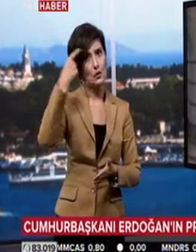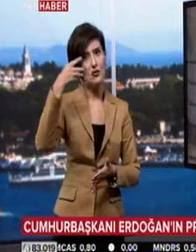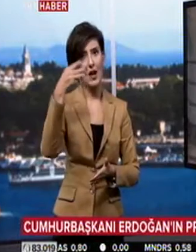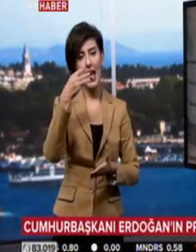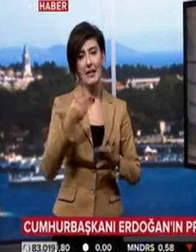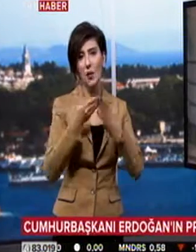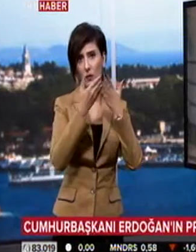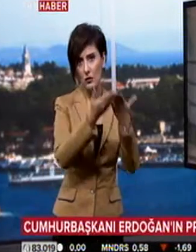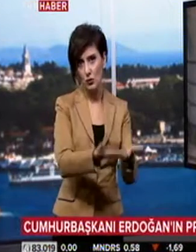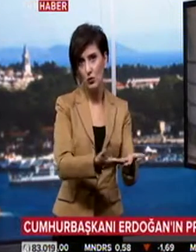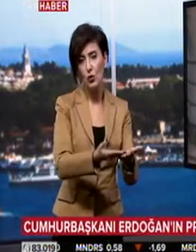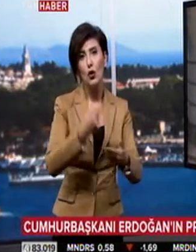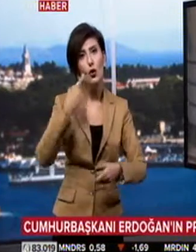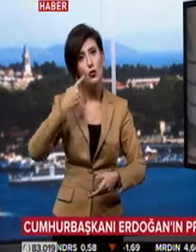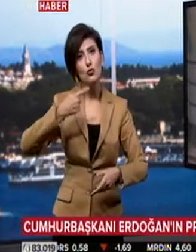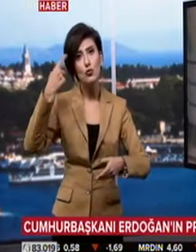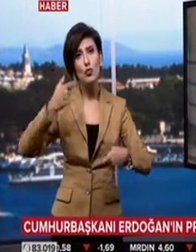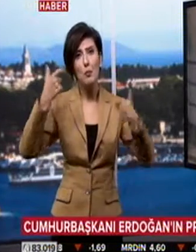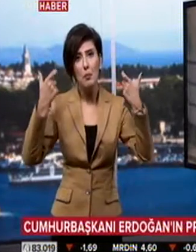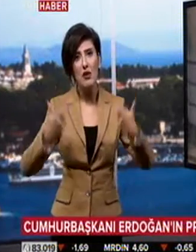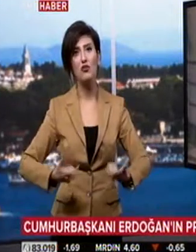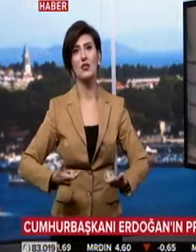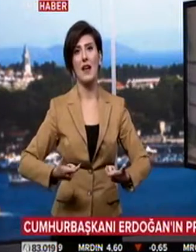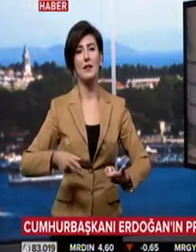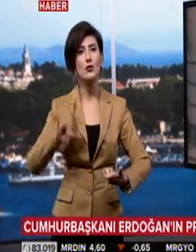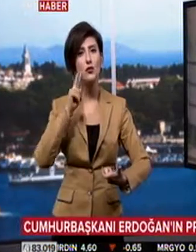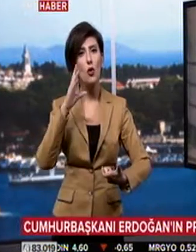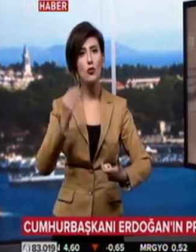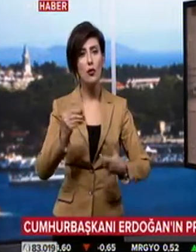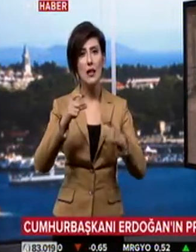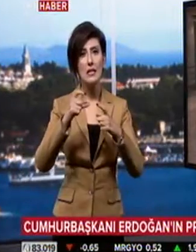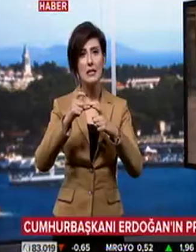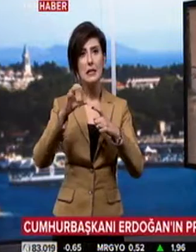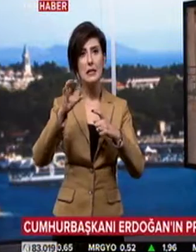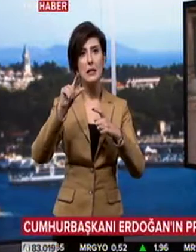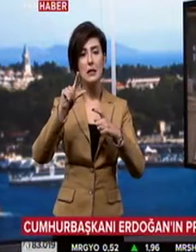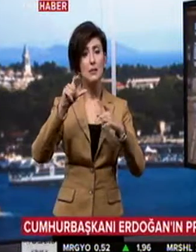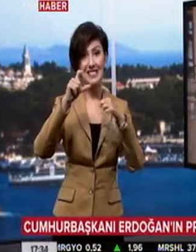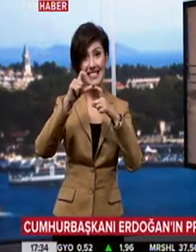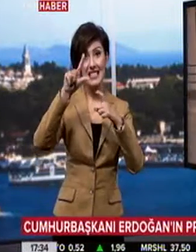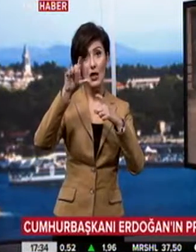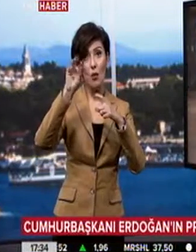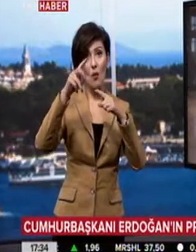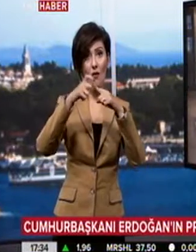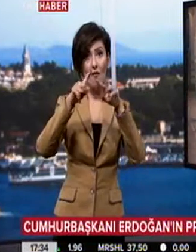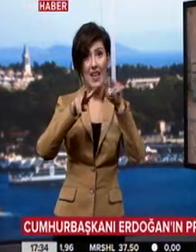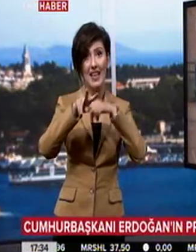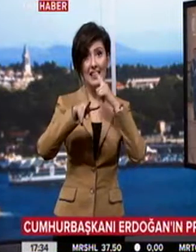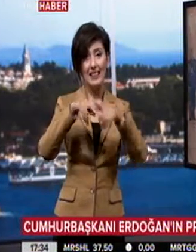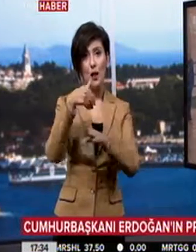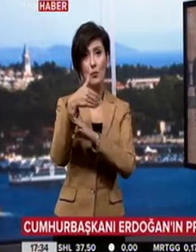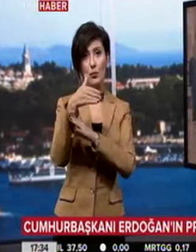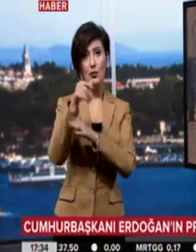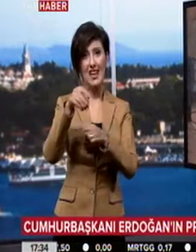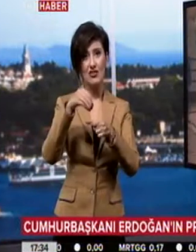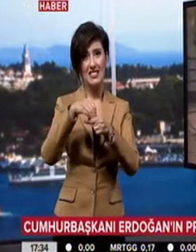Cumhurbaşkanlığı Erdoğan'a sundu. Cumhurbaşkanlığı Külliyesi'nde son olarak Slovenya Büyükelçisi Igor Cukic